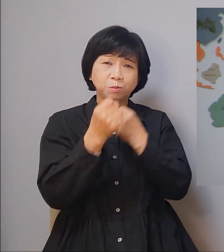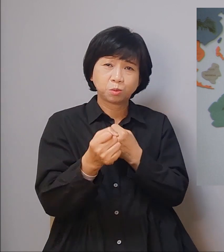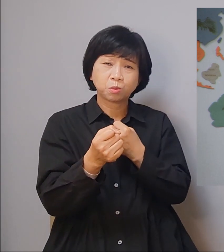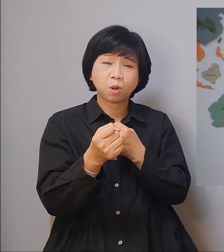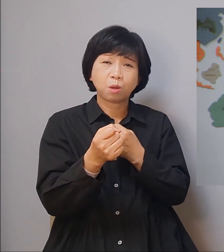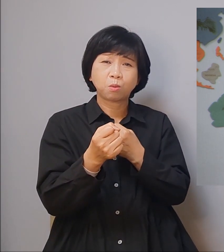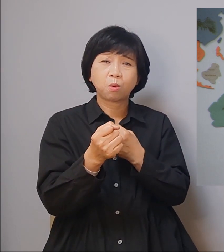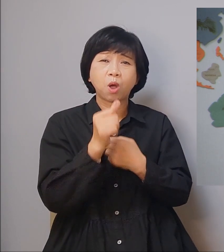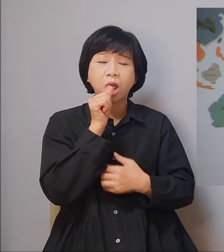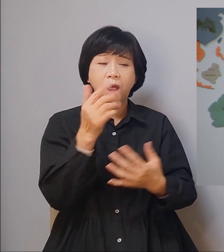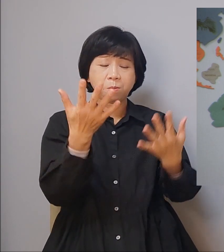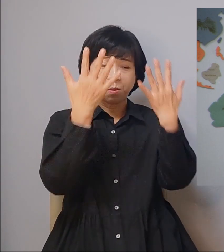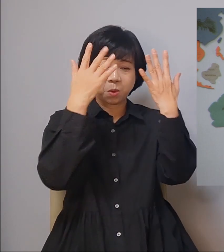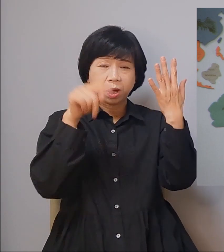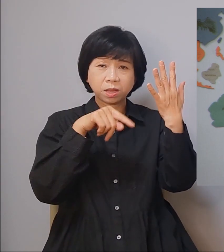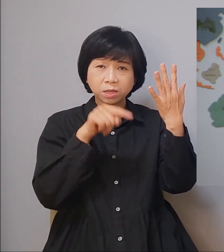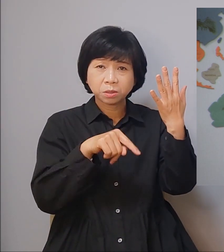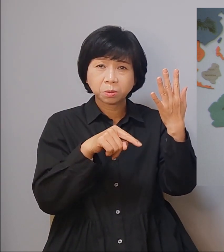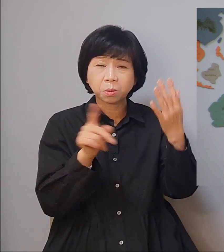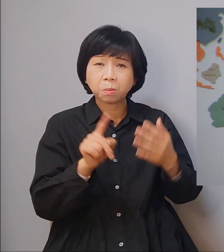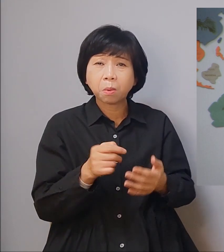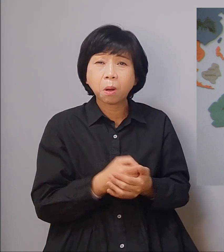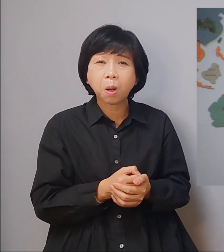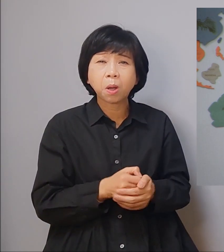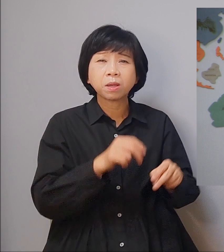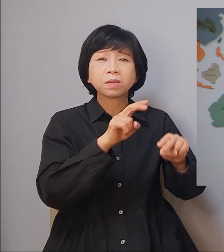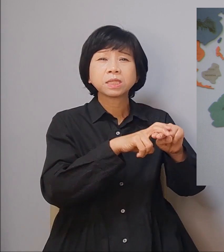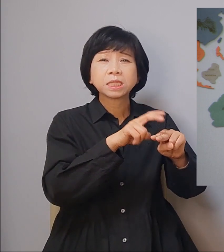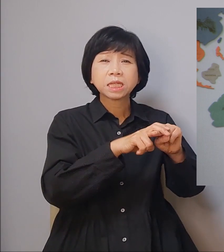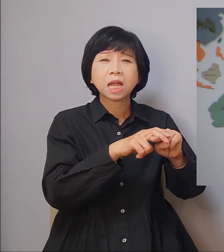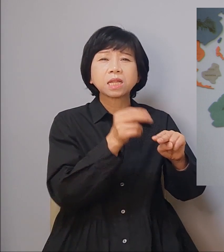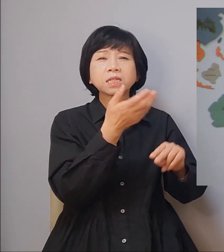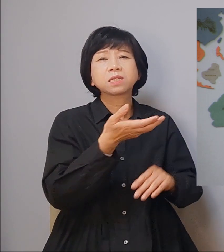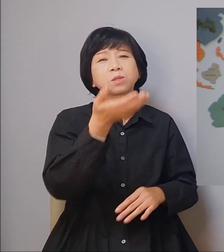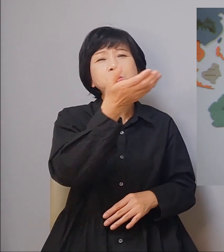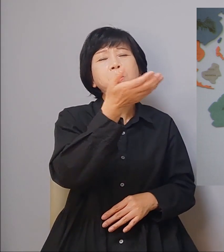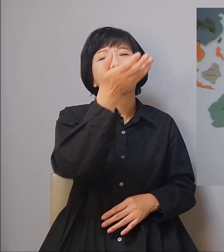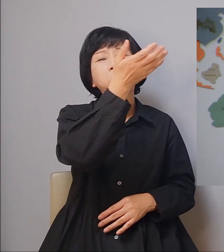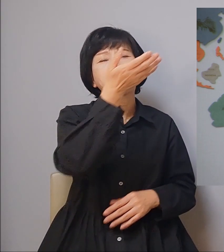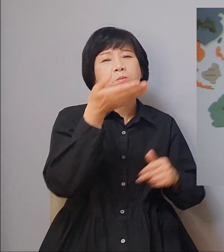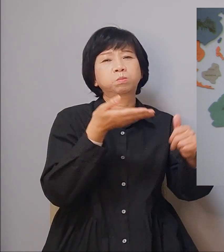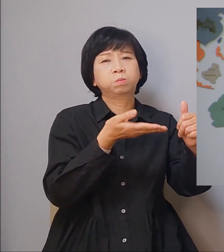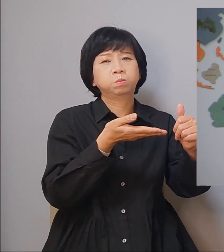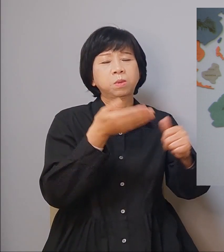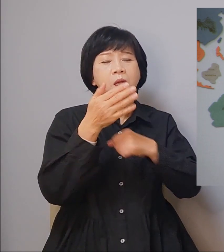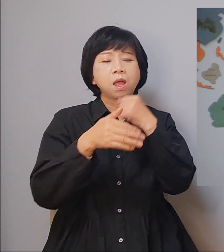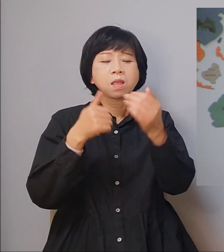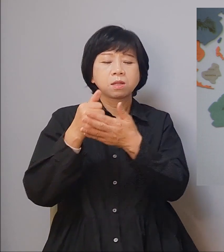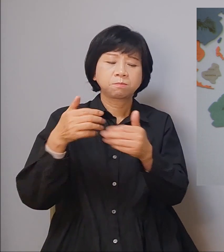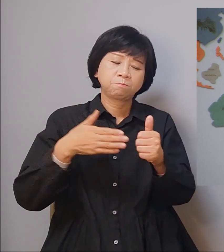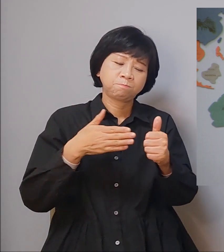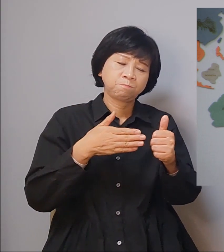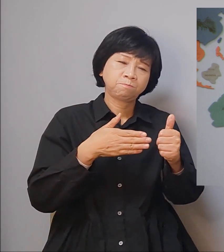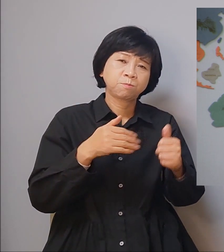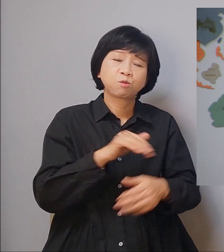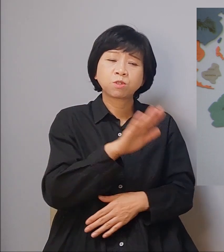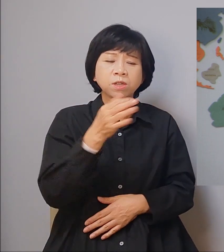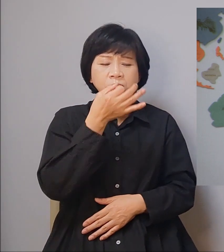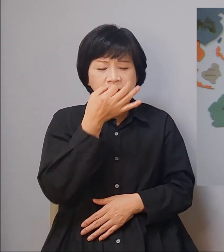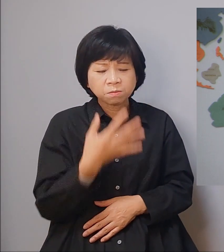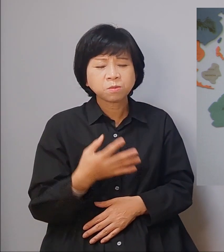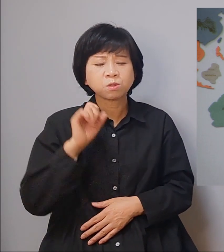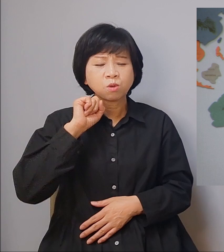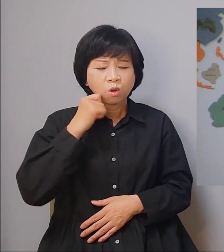감옥 안에서 요셉의 지위를 높여주시는 거예요. 하나님의 손길은 항상 우리를 힘든 상황에서